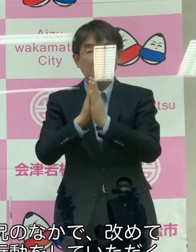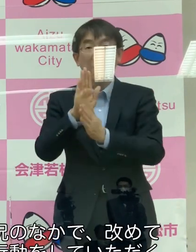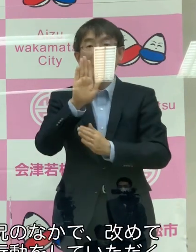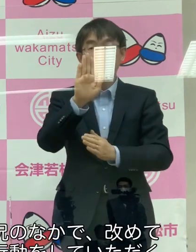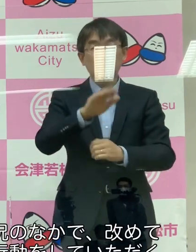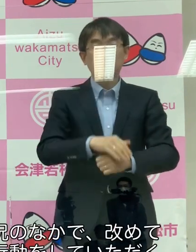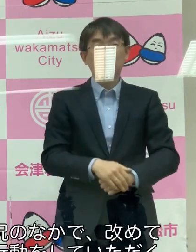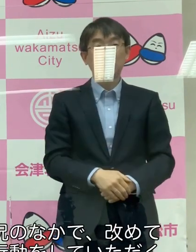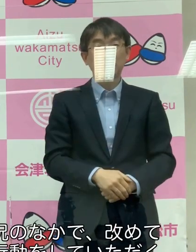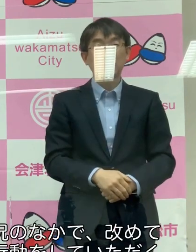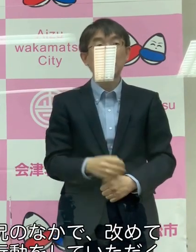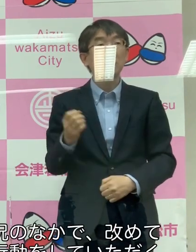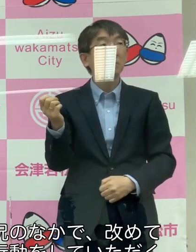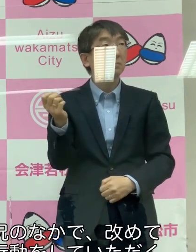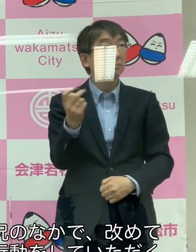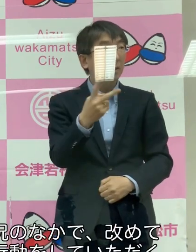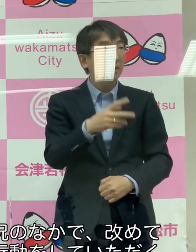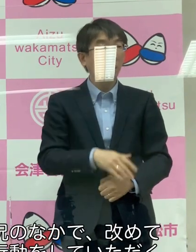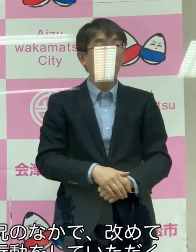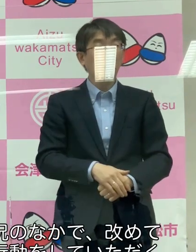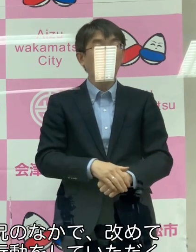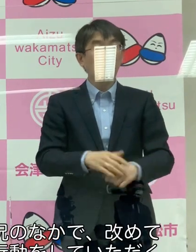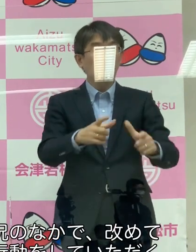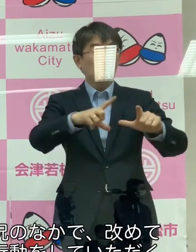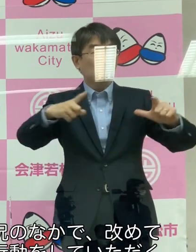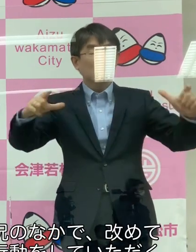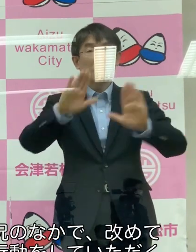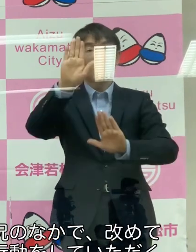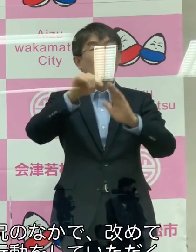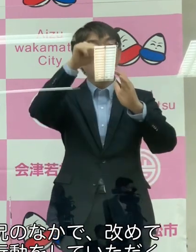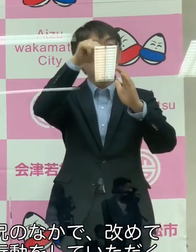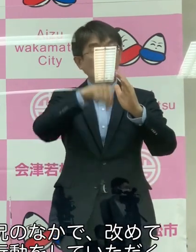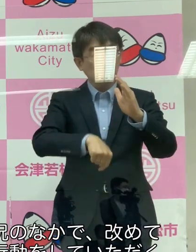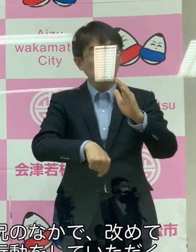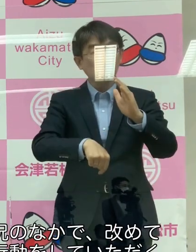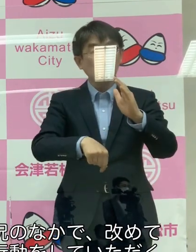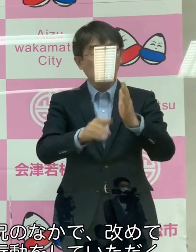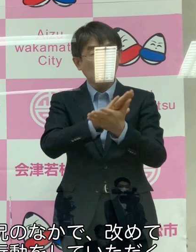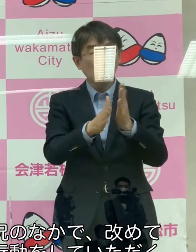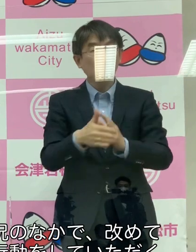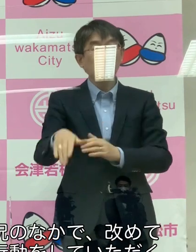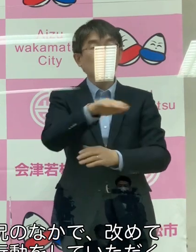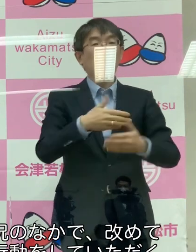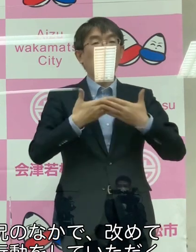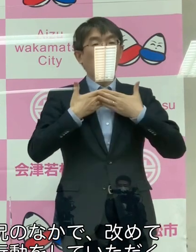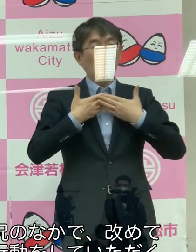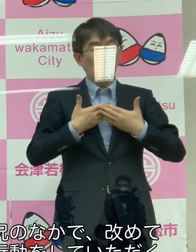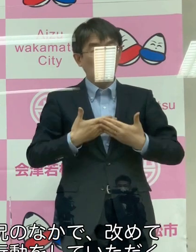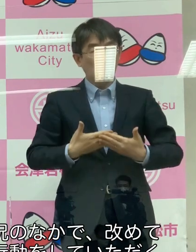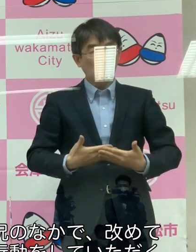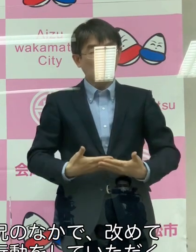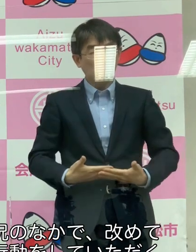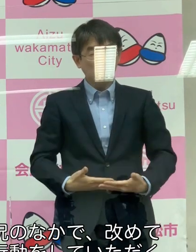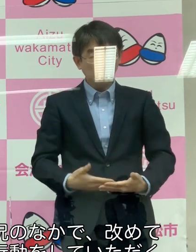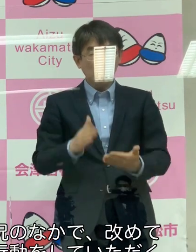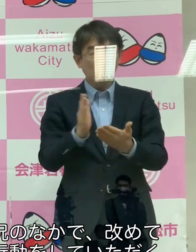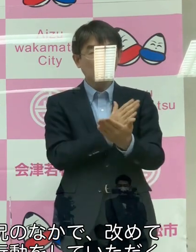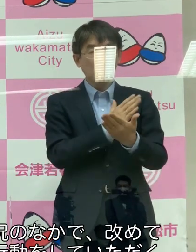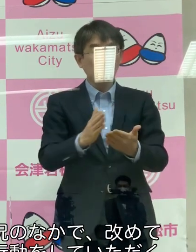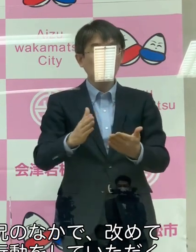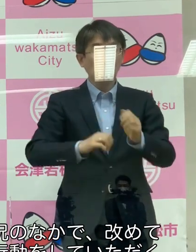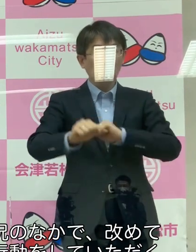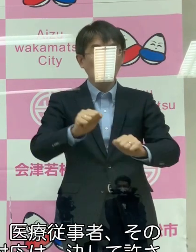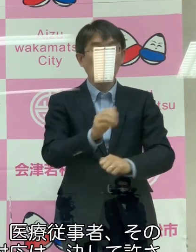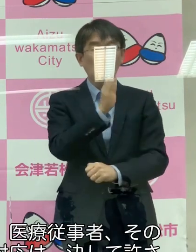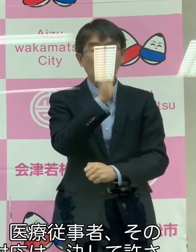します。またこうした厳しい状況の中で改めて落ち着いて冷静な判断や行動をしていただくようにお